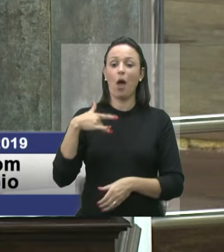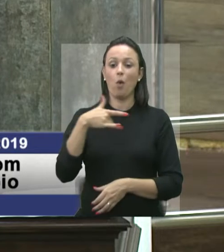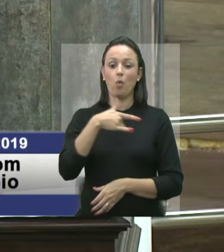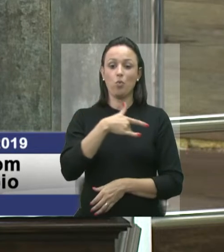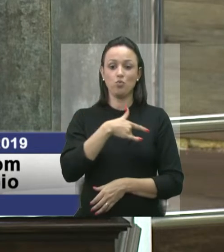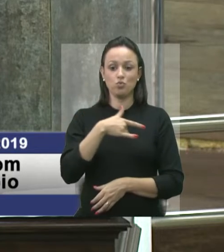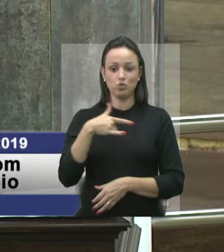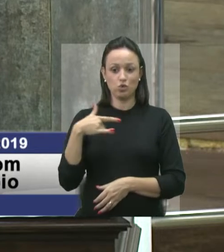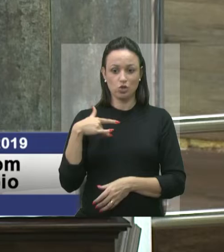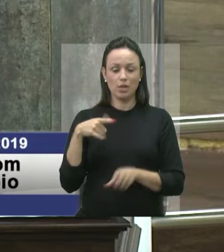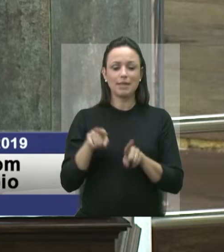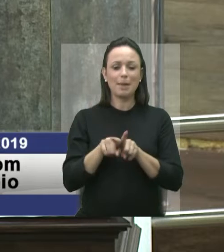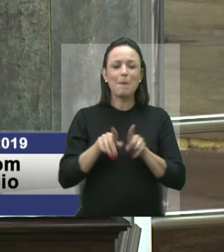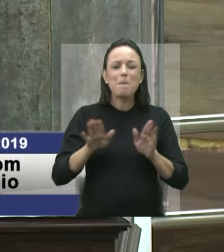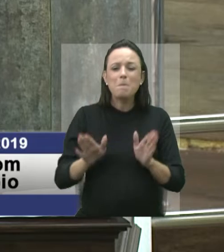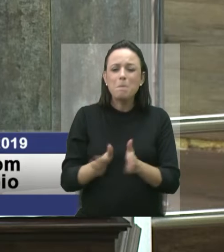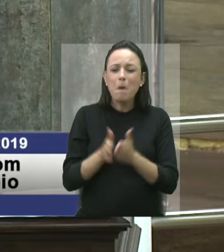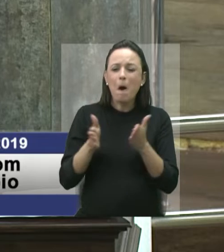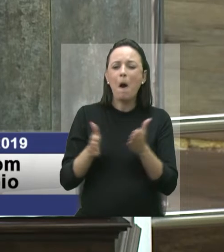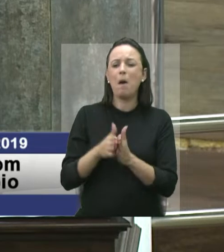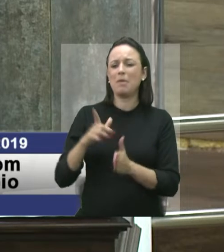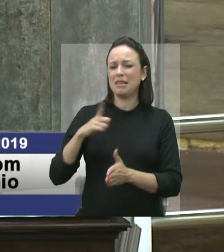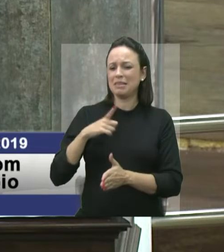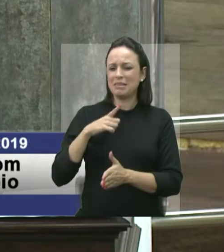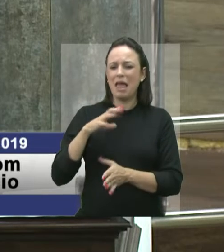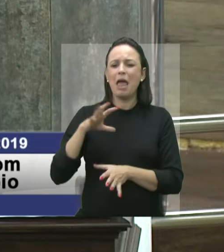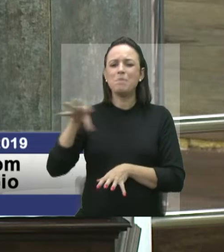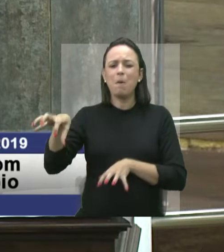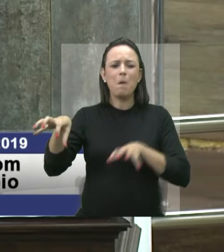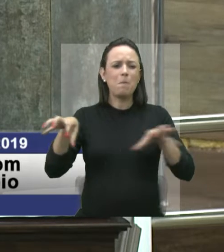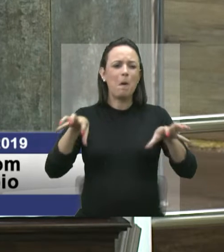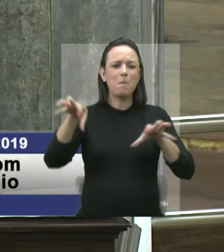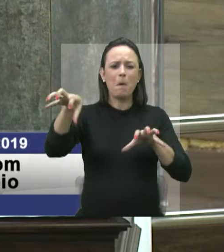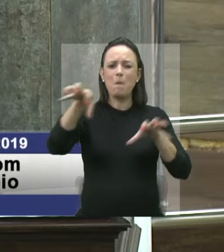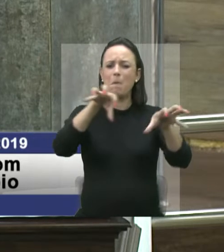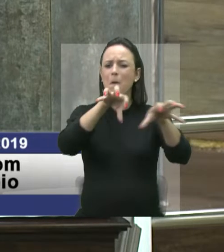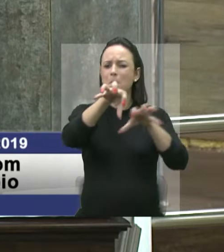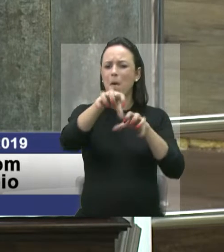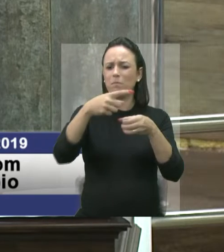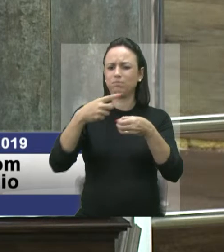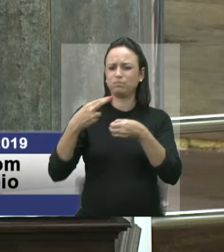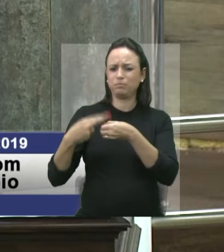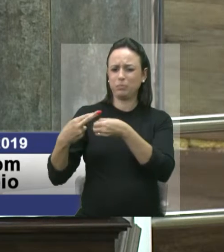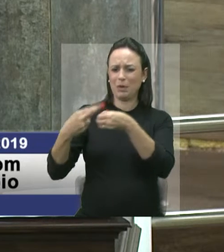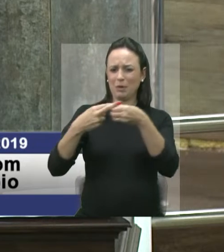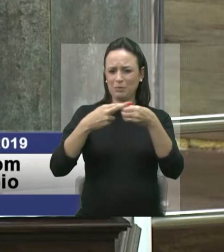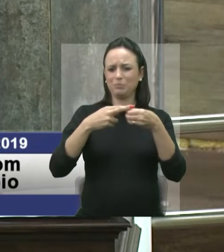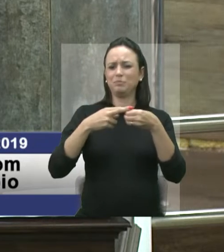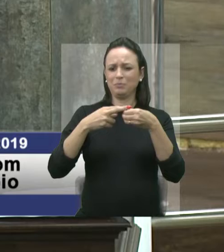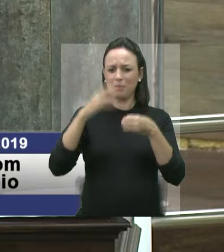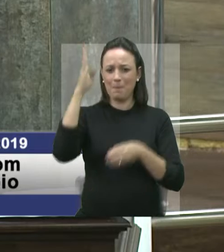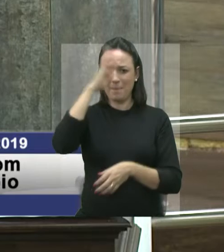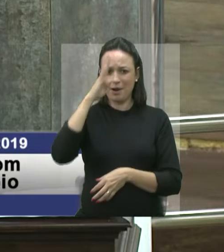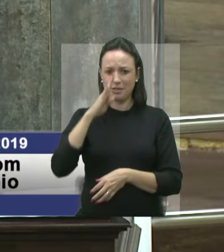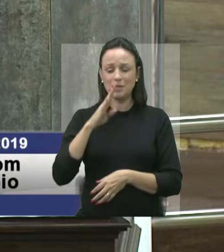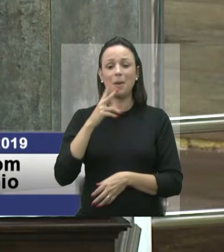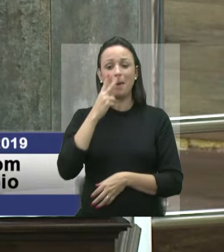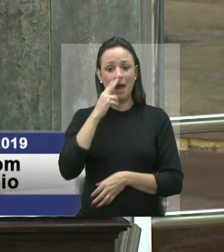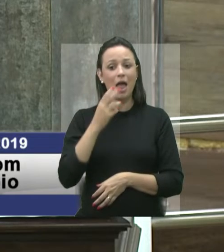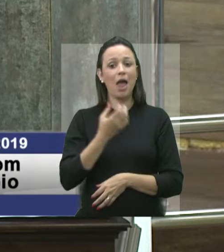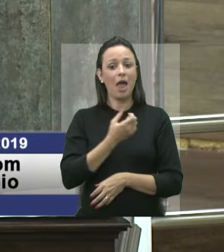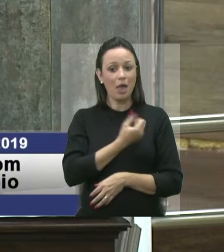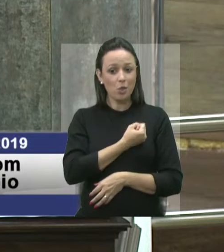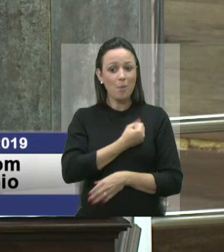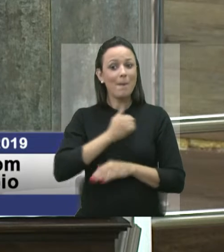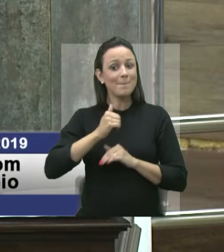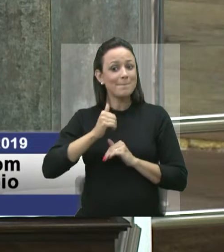à pobreza existente ainda em muitas regiões do país, os números podem ser ainda maiores.